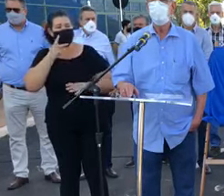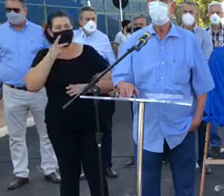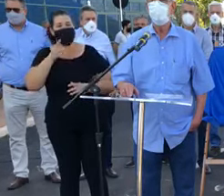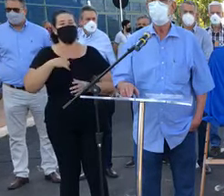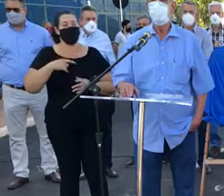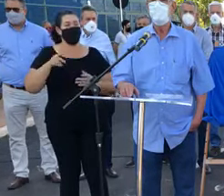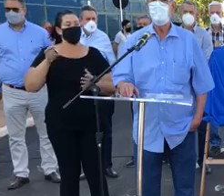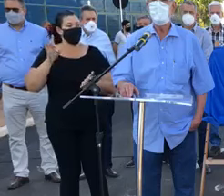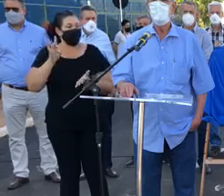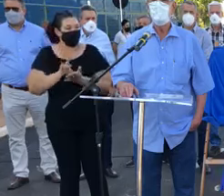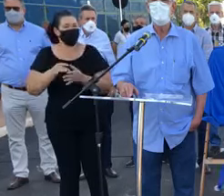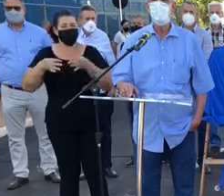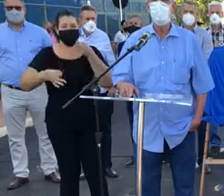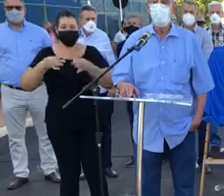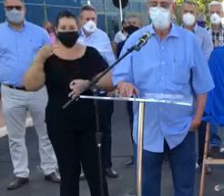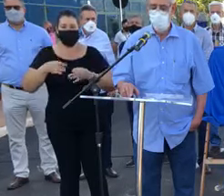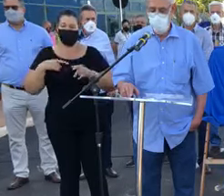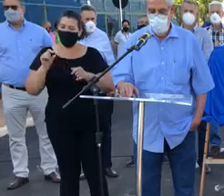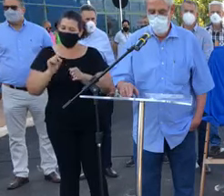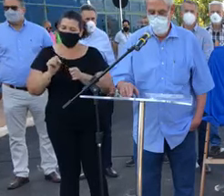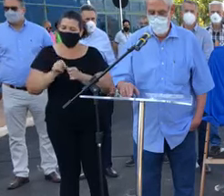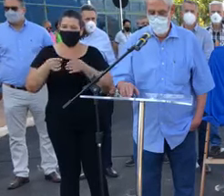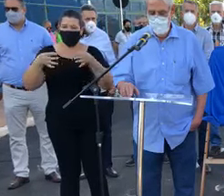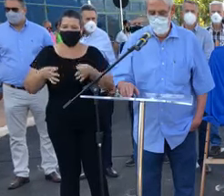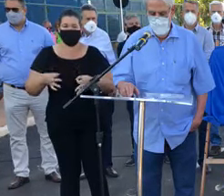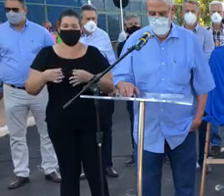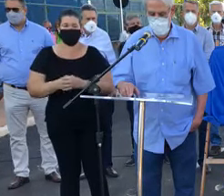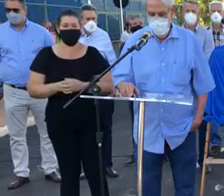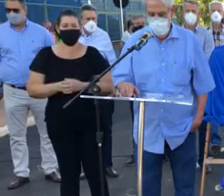é justo, fiz por merecer.